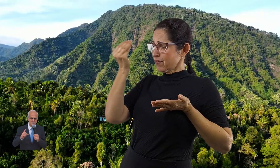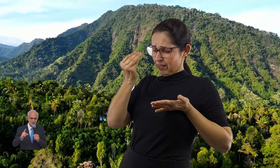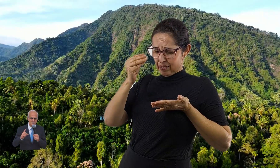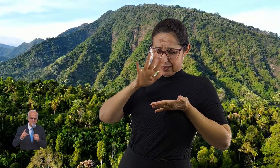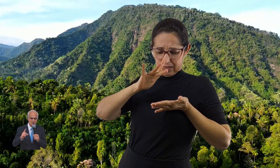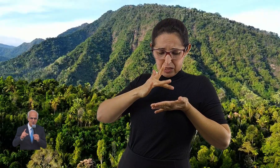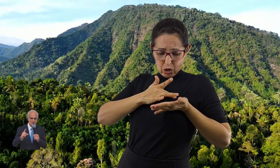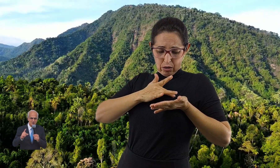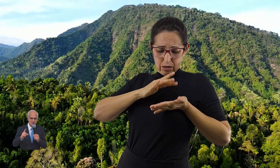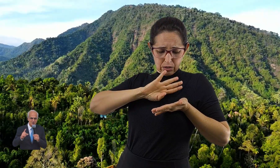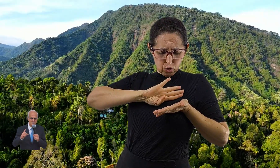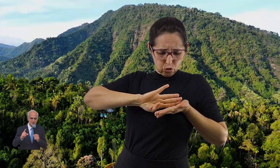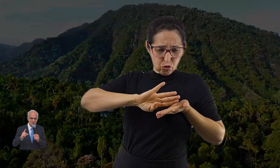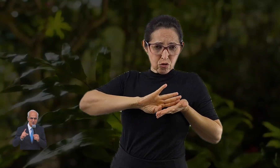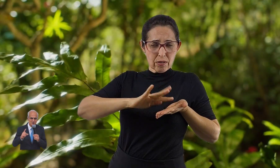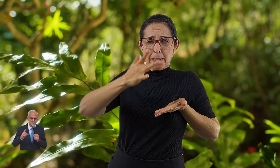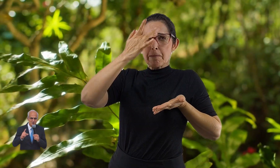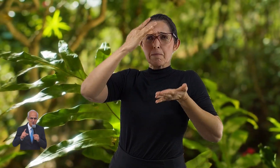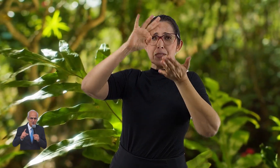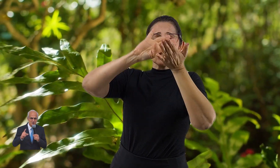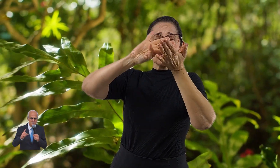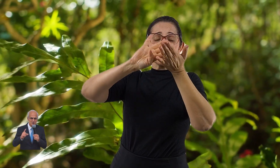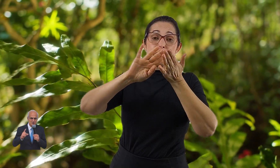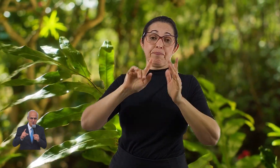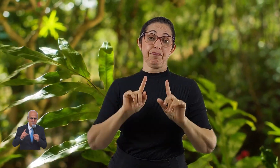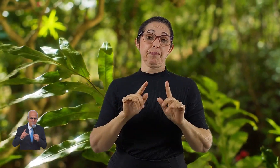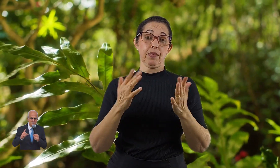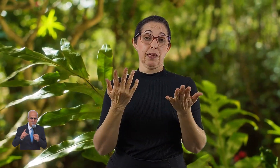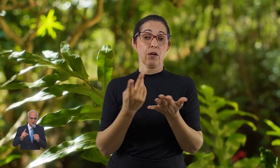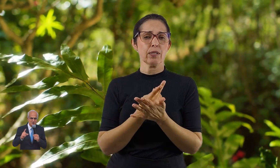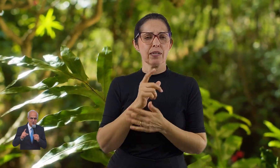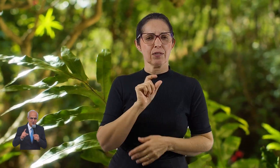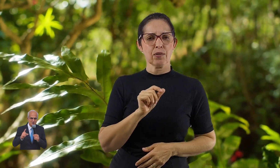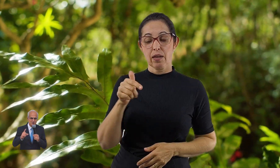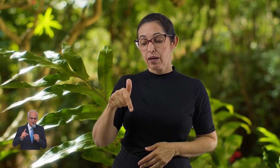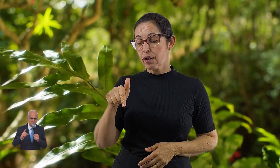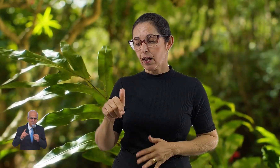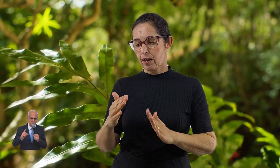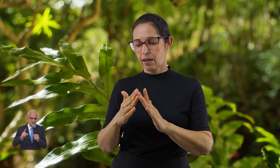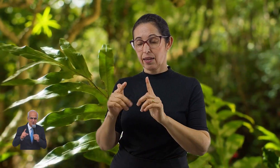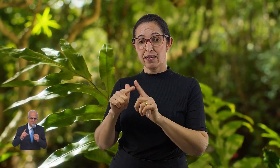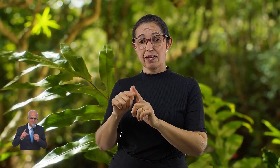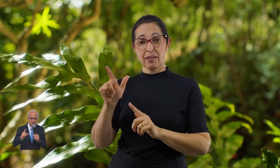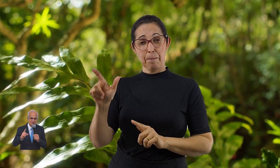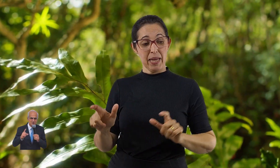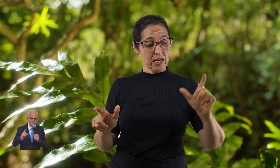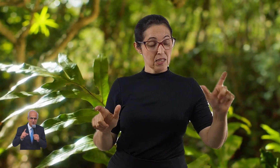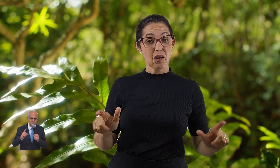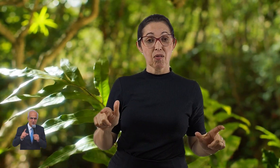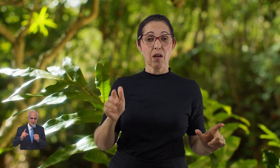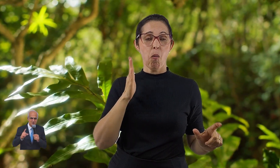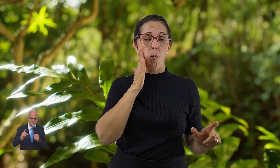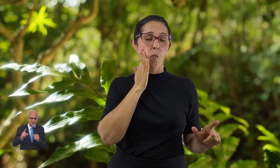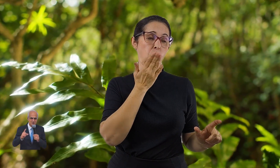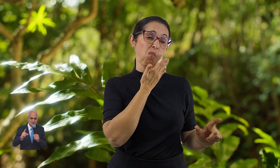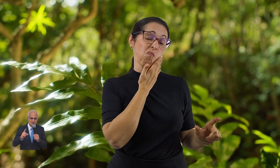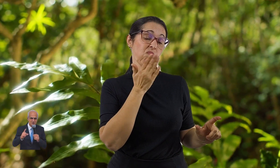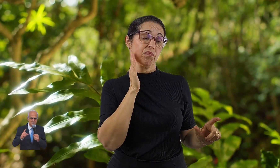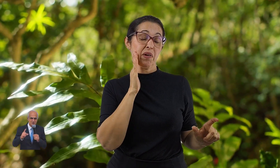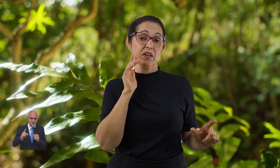Irmãos dentro de igreja, ressentidos com outros irmãos. Irmão que não fala com outro irmão. Professora que não fala